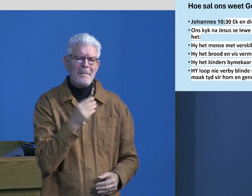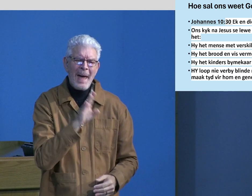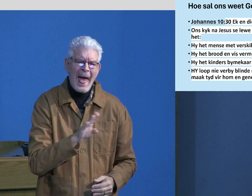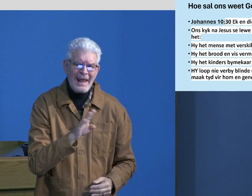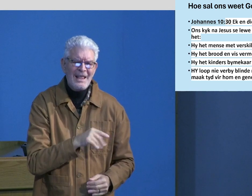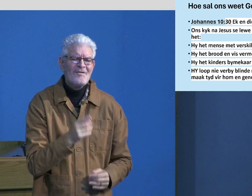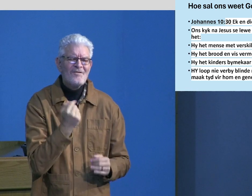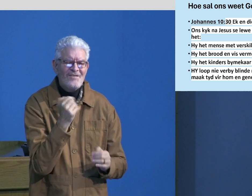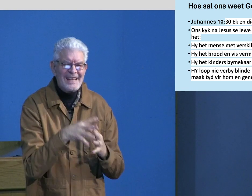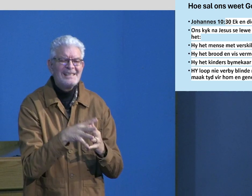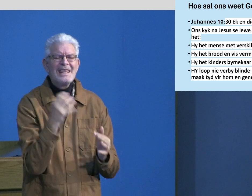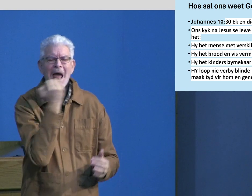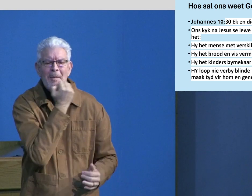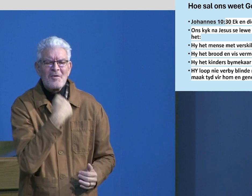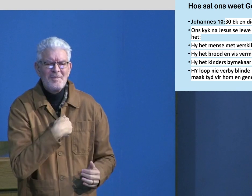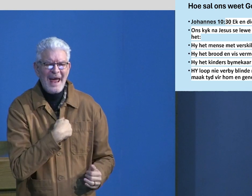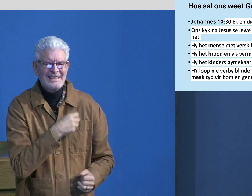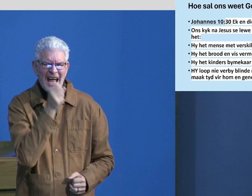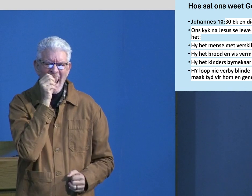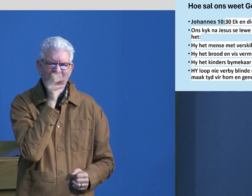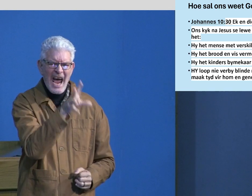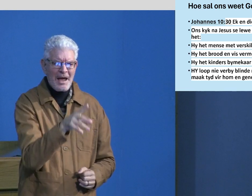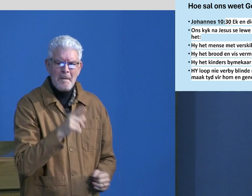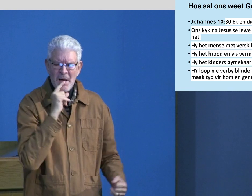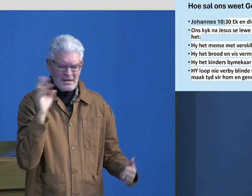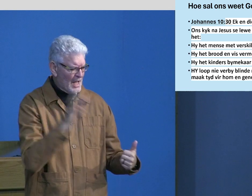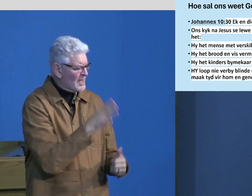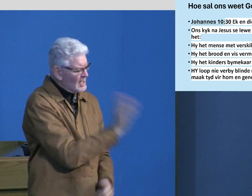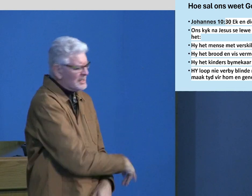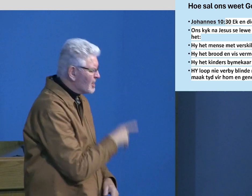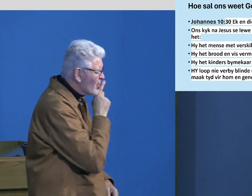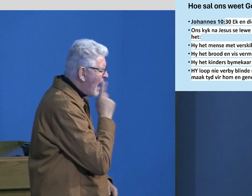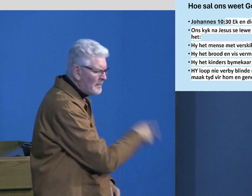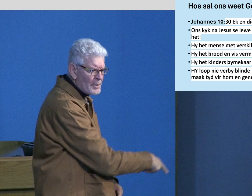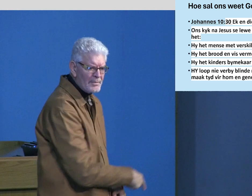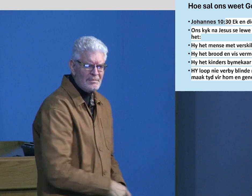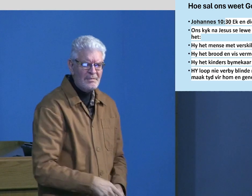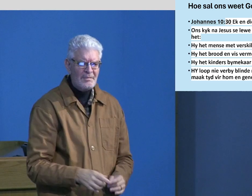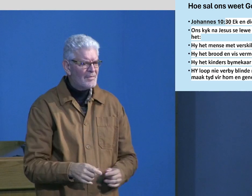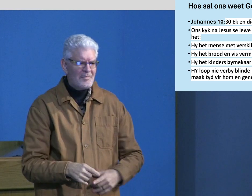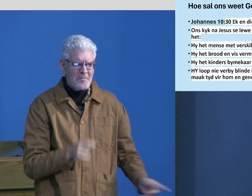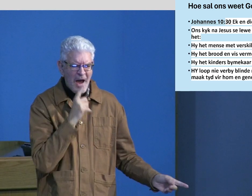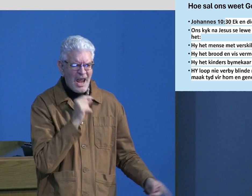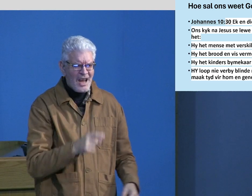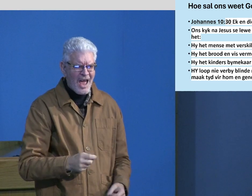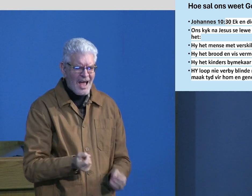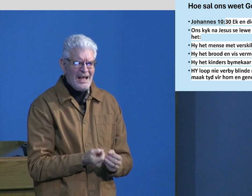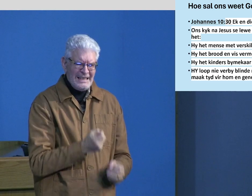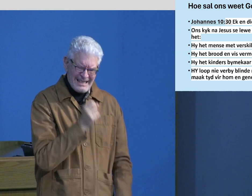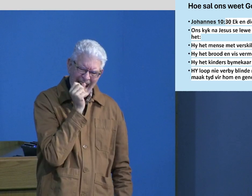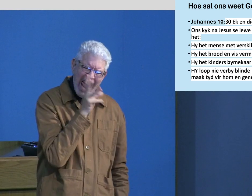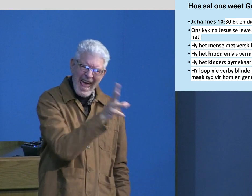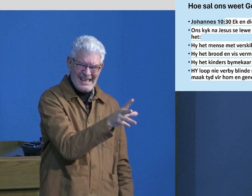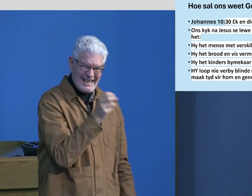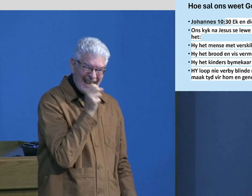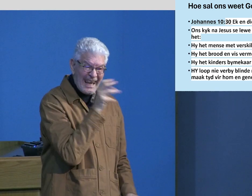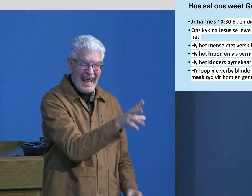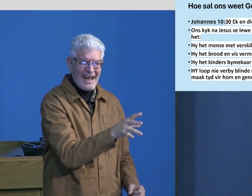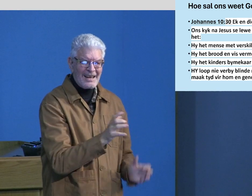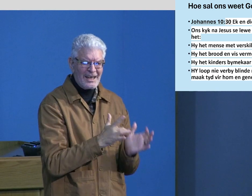wees my asseblief barmhartig. So mense sal vir hom gesê, man, bly stil asseblief, hou op